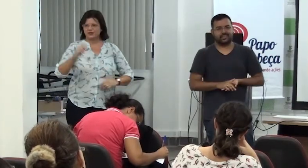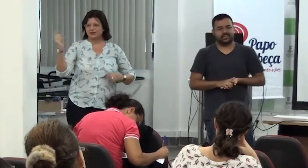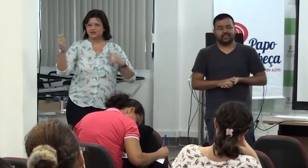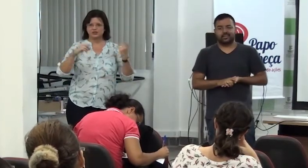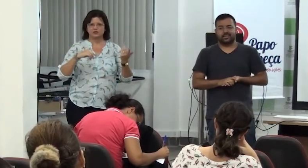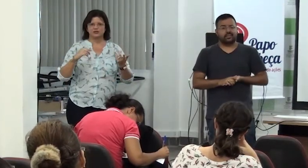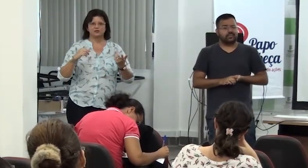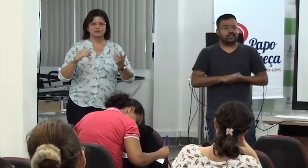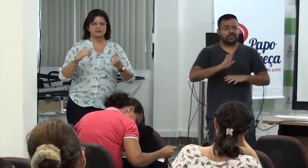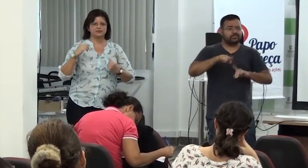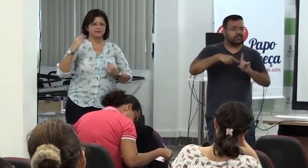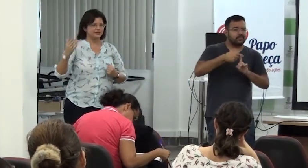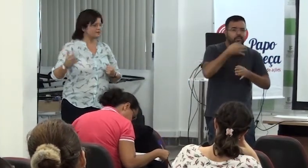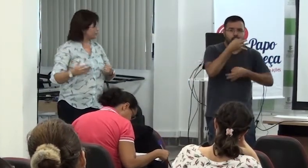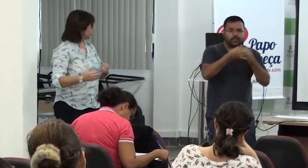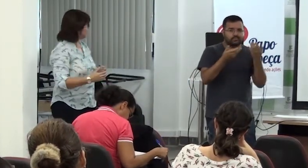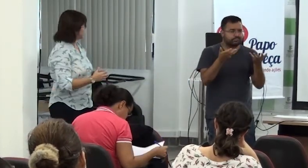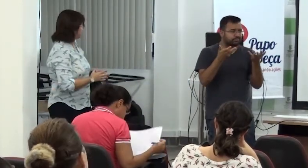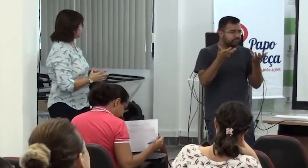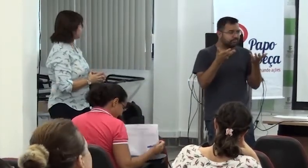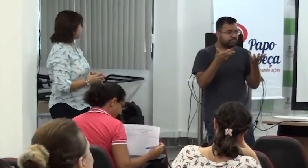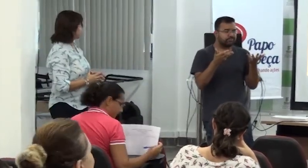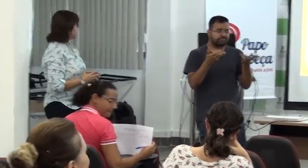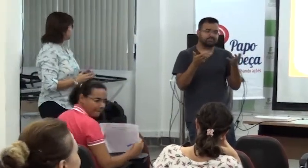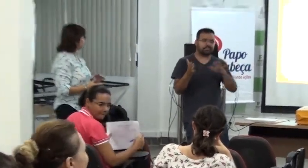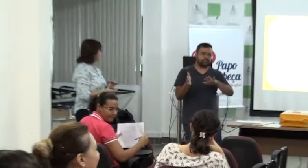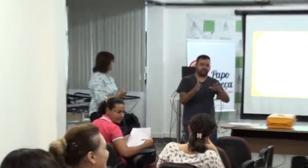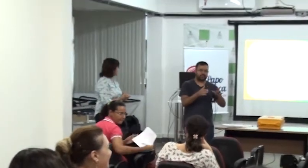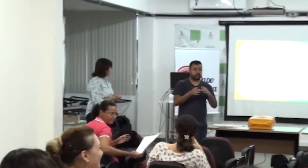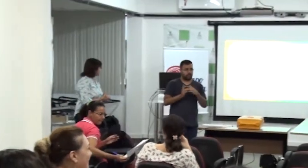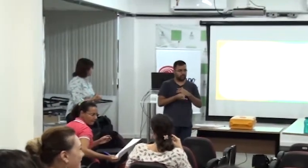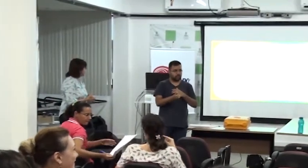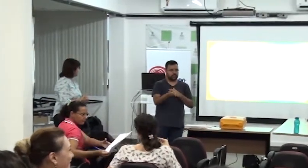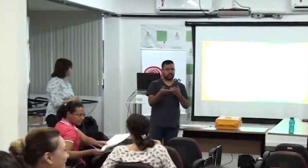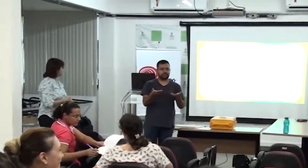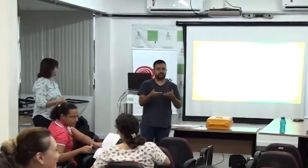Obrigada. Mais alguém? Deixa eu contar uma voz. Bom, então vamos dar continuidade aqui.